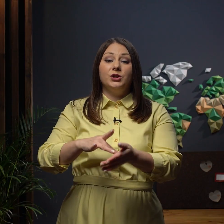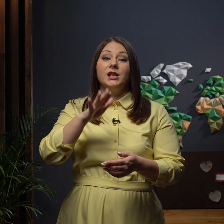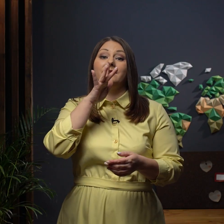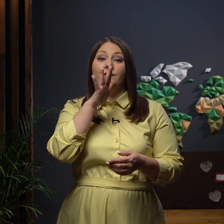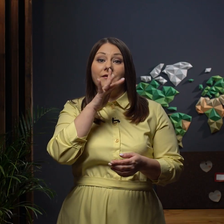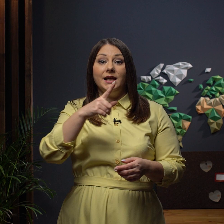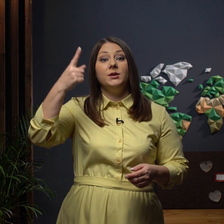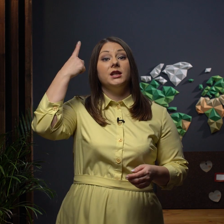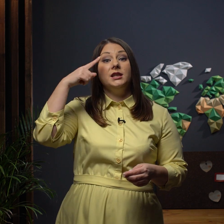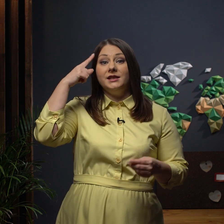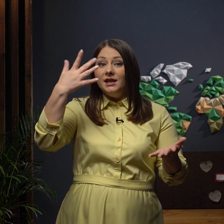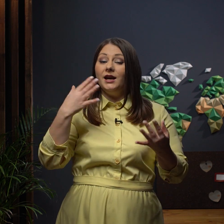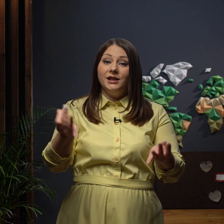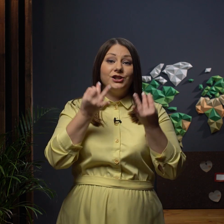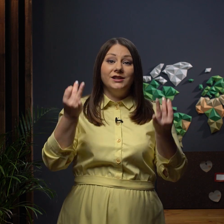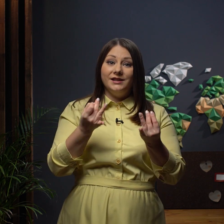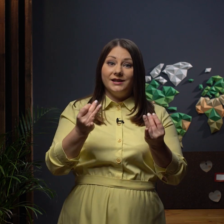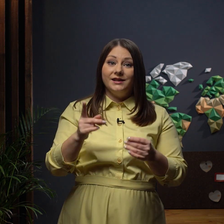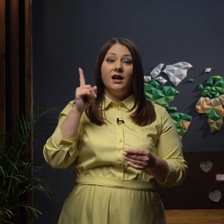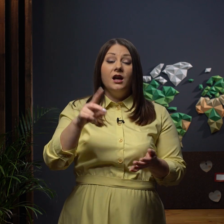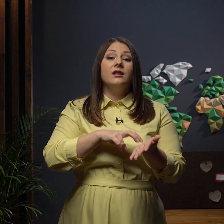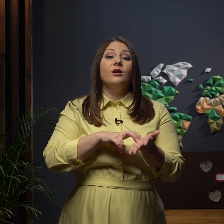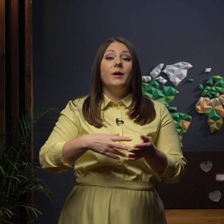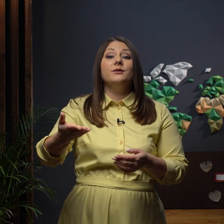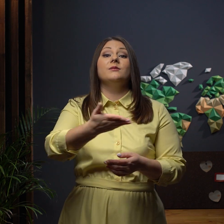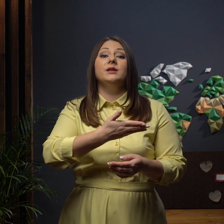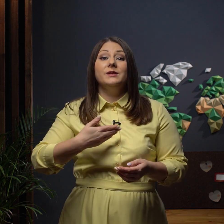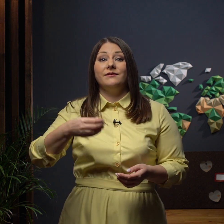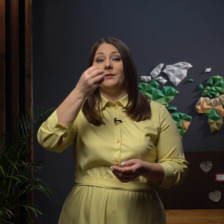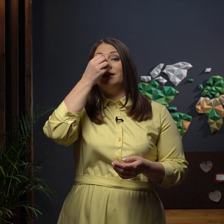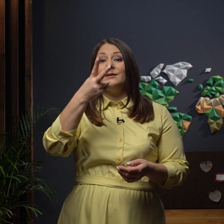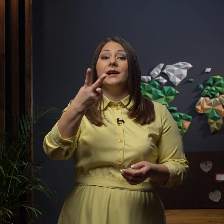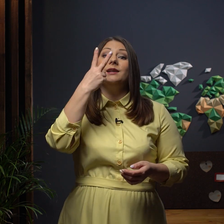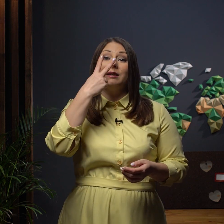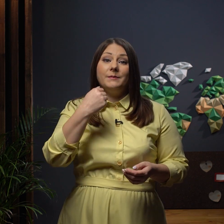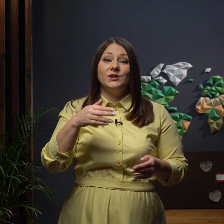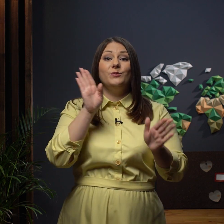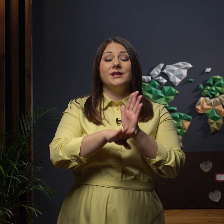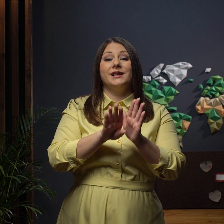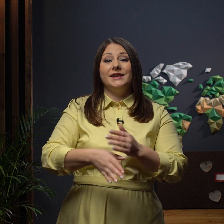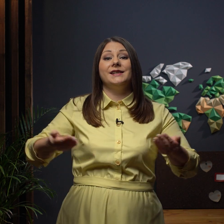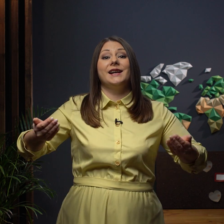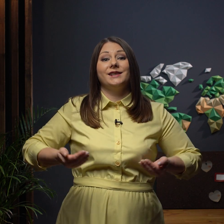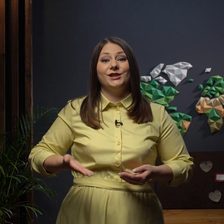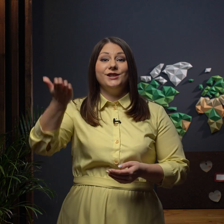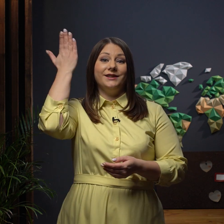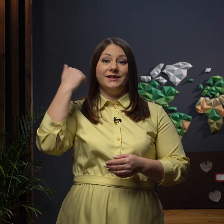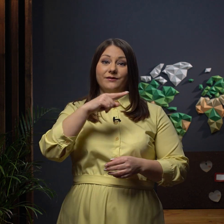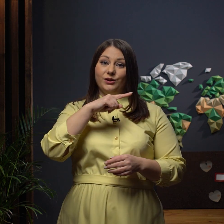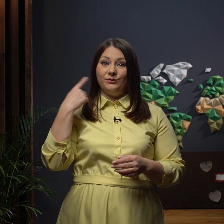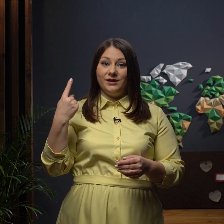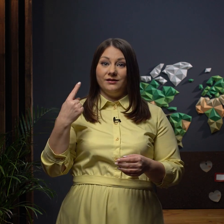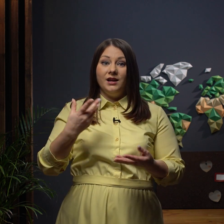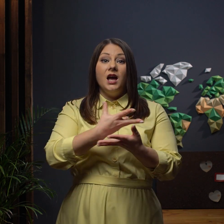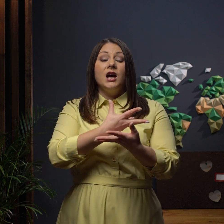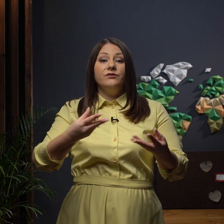Отправиться в путешествие во времени – идея, конечно, интересная. Но, боюсь, мы бы с вами не смогли приспособиться к крестьянской жизни